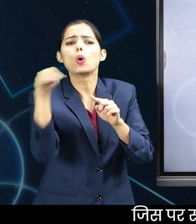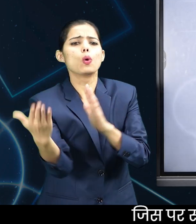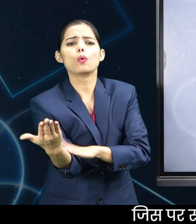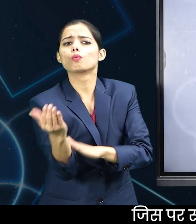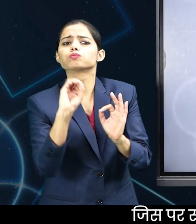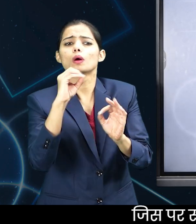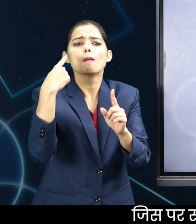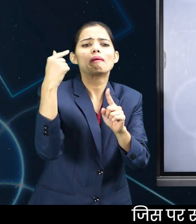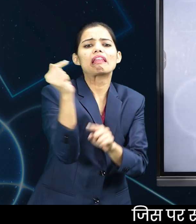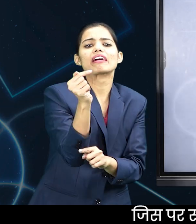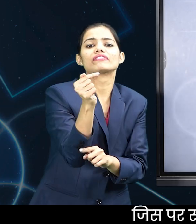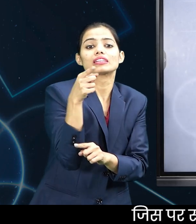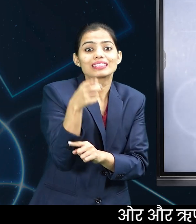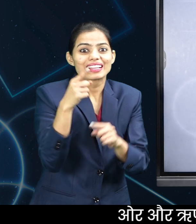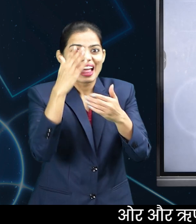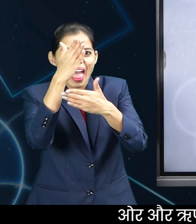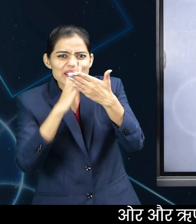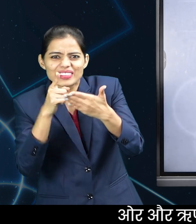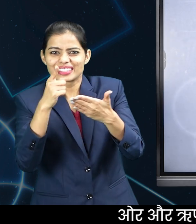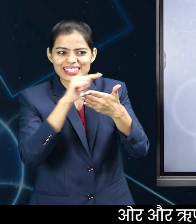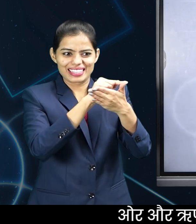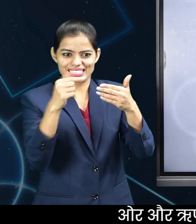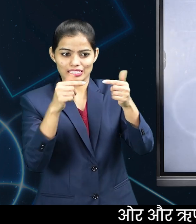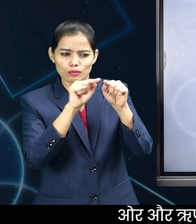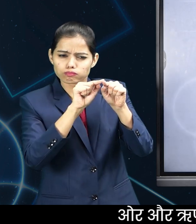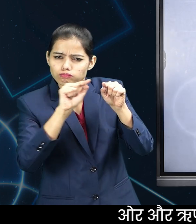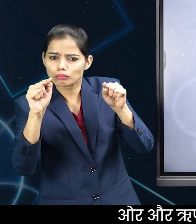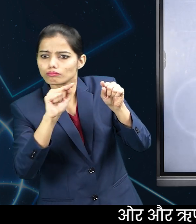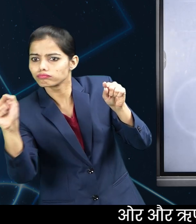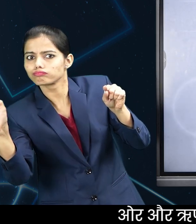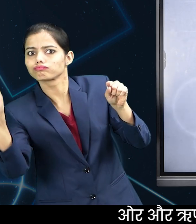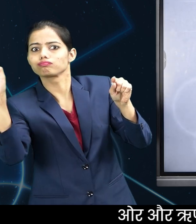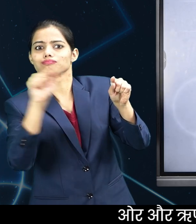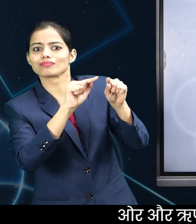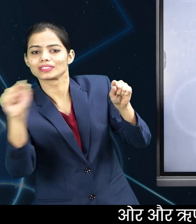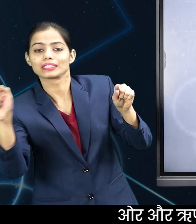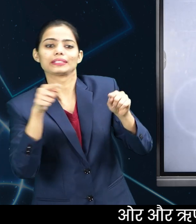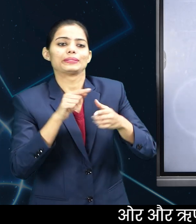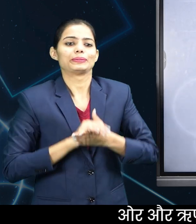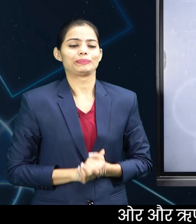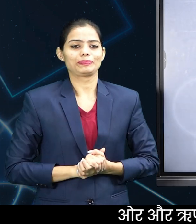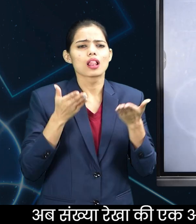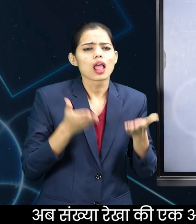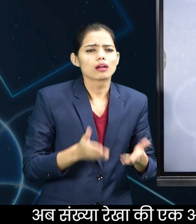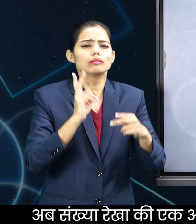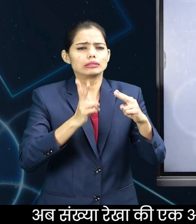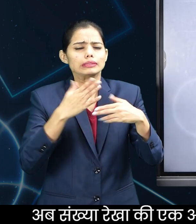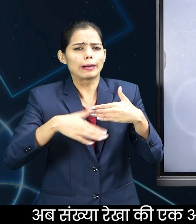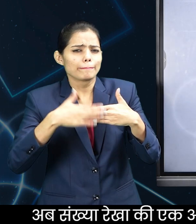शून्य के दाईं ओर और ऋणात्मक संख्याएं शून्य में बाईं ओर होती हैं। अब संख्या रेखा